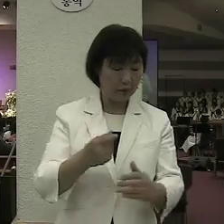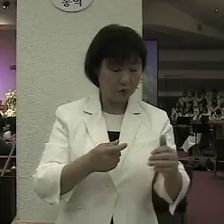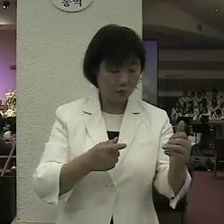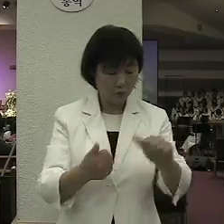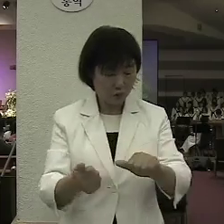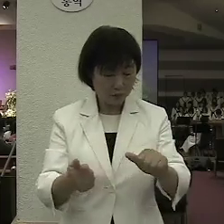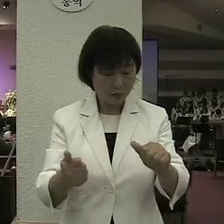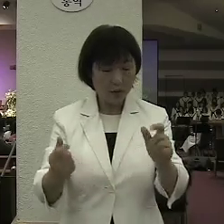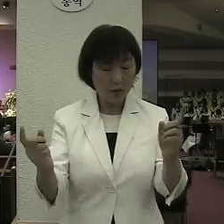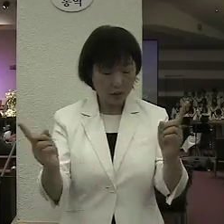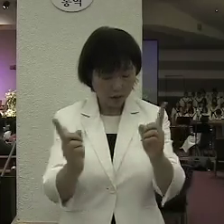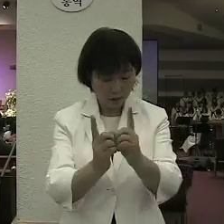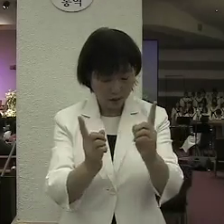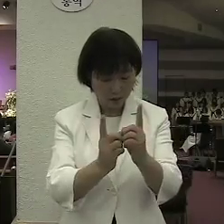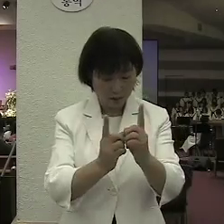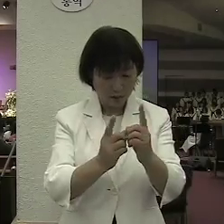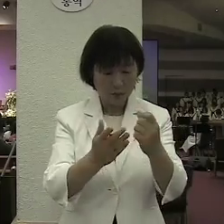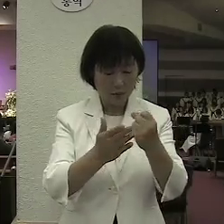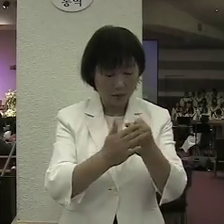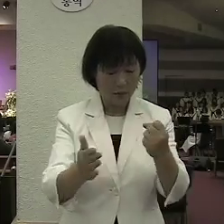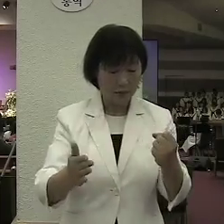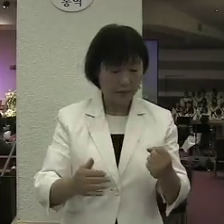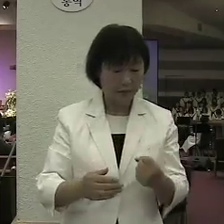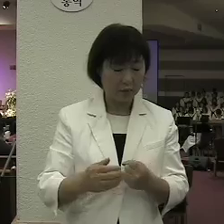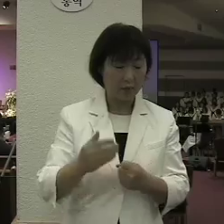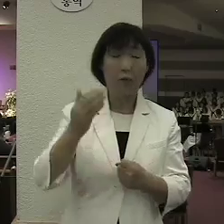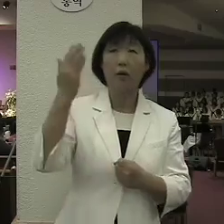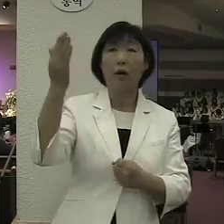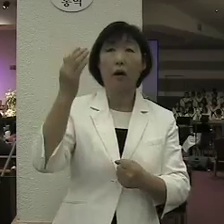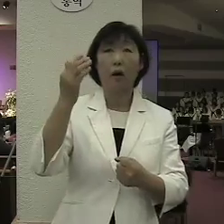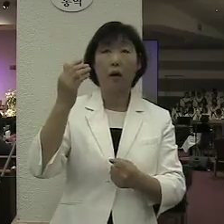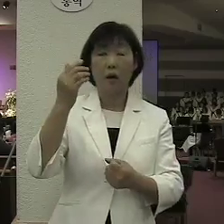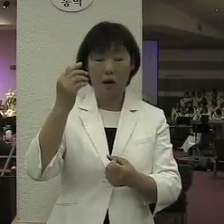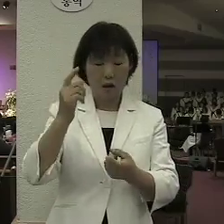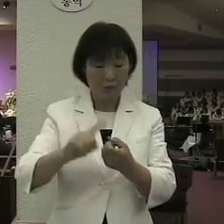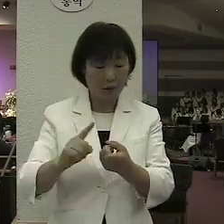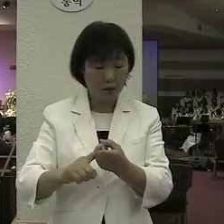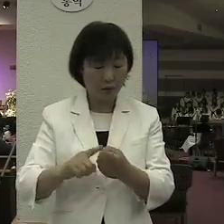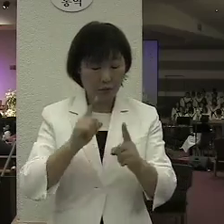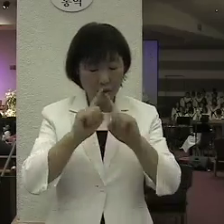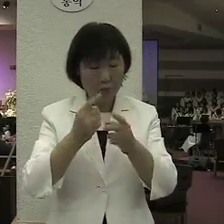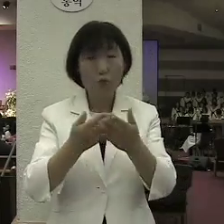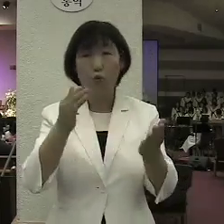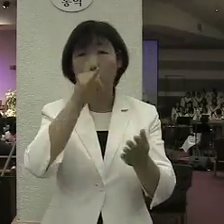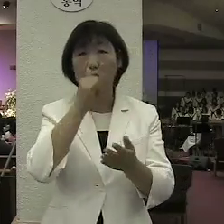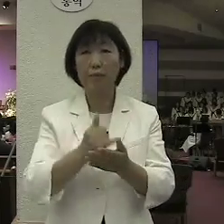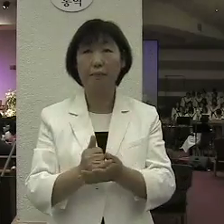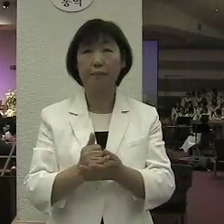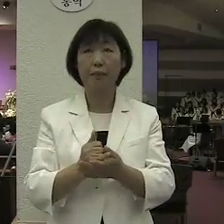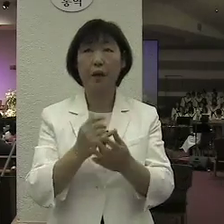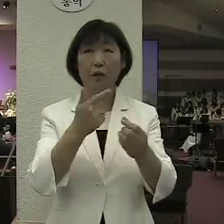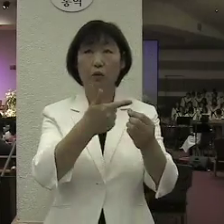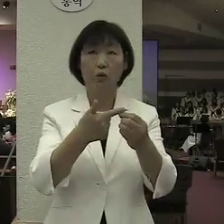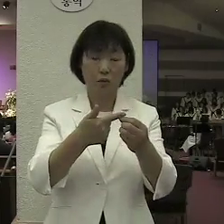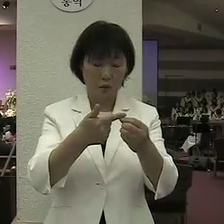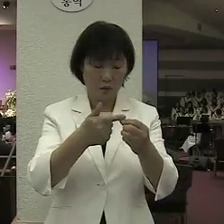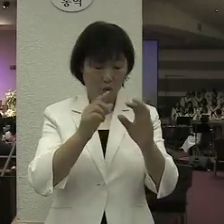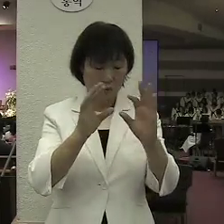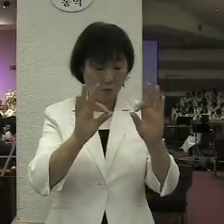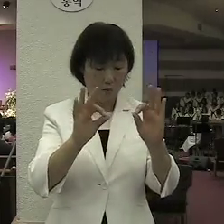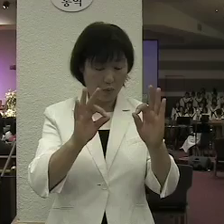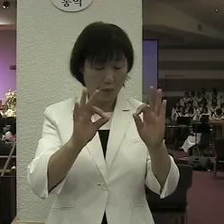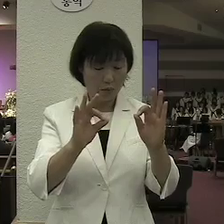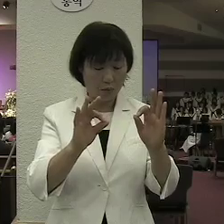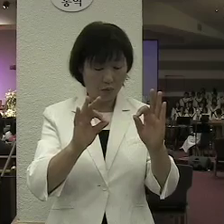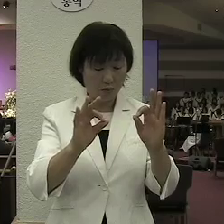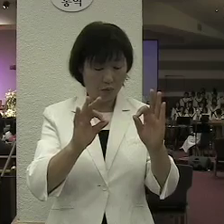컨텐츠를 읽어주실 수 있는 분인가? 이제 말씀을 통해 두 가지 그의 합당한 모습을 여기서 보기 원합니다. 첫째로는